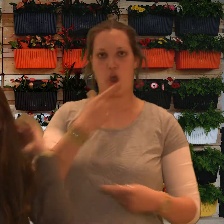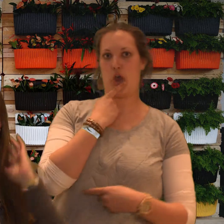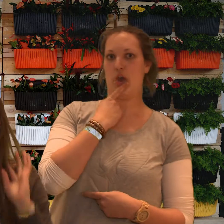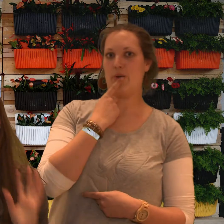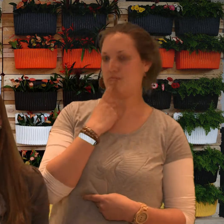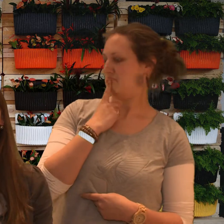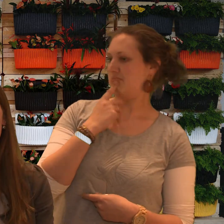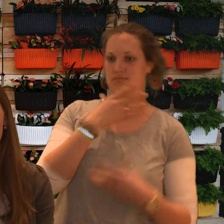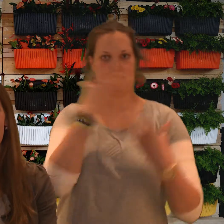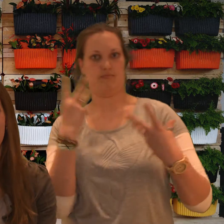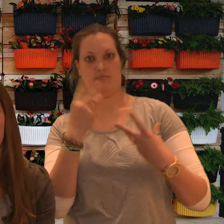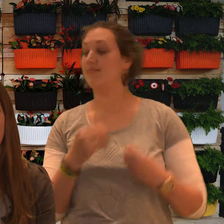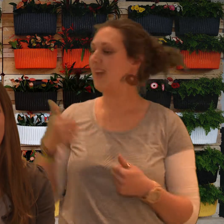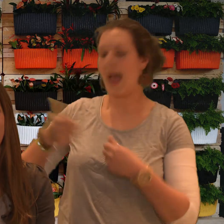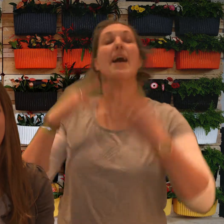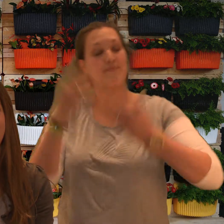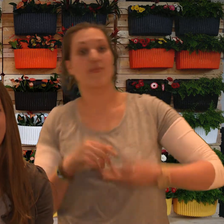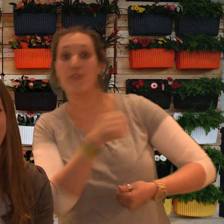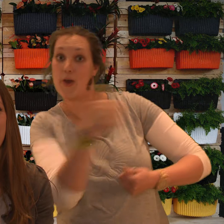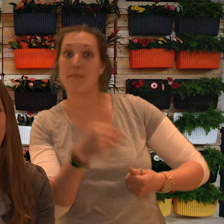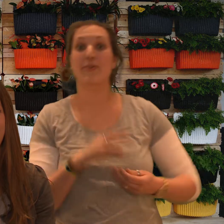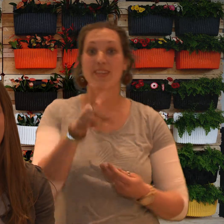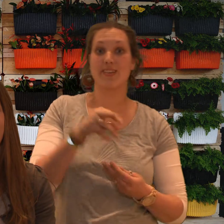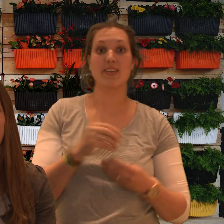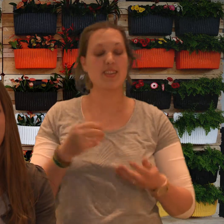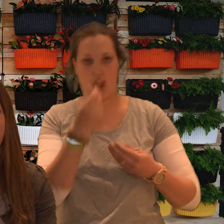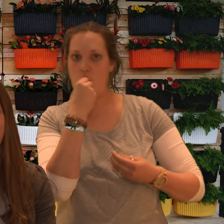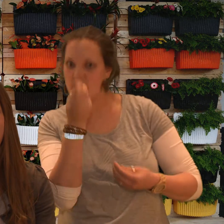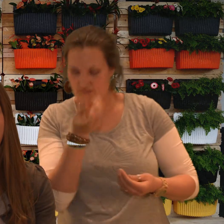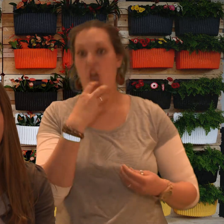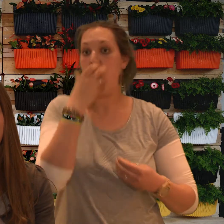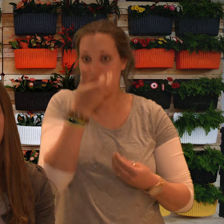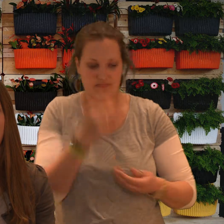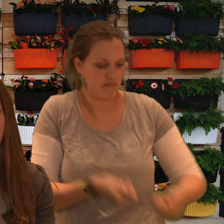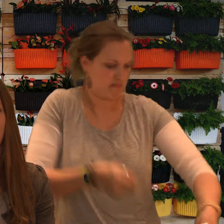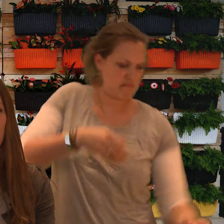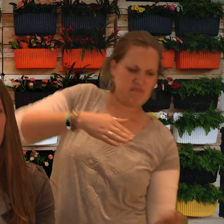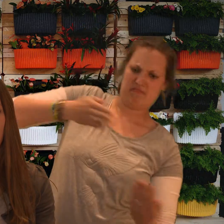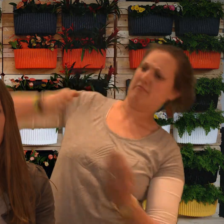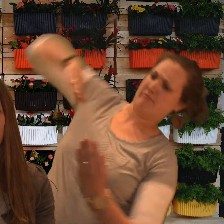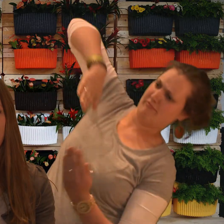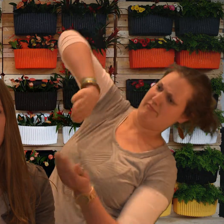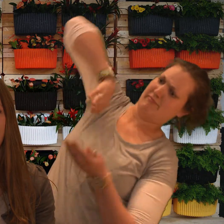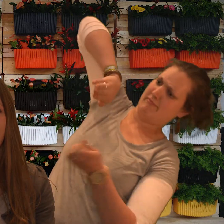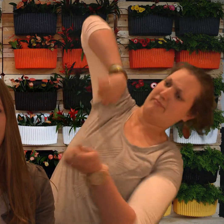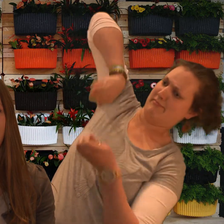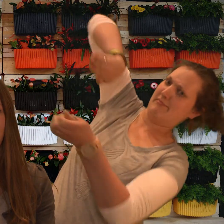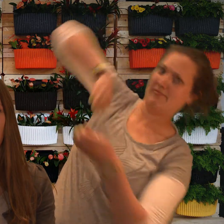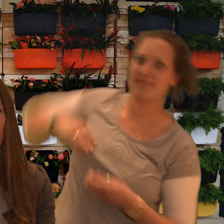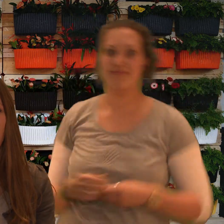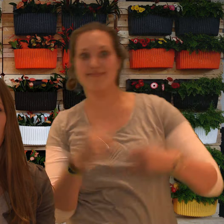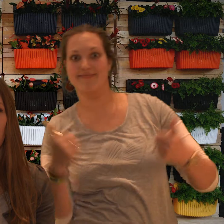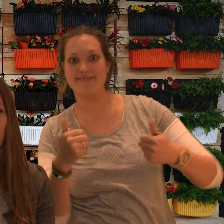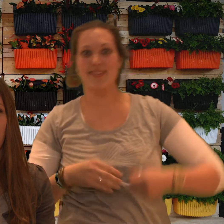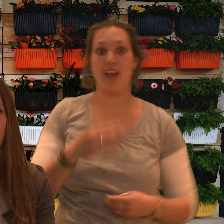De Urban Green Store is de winkel die zich specialiseert in de eetbare tuin en verticaal tuinieren. En dat kan op elke gewenste plek.